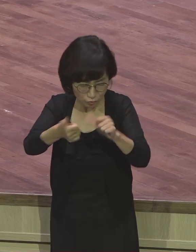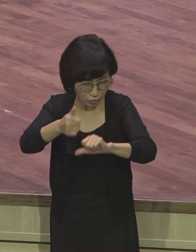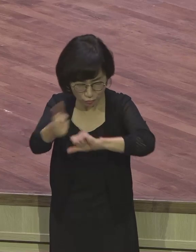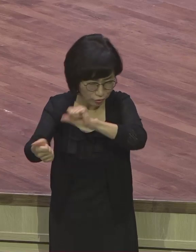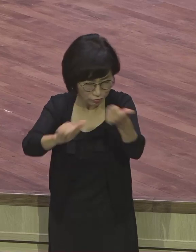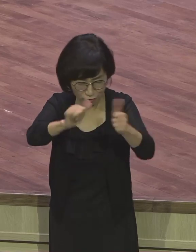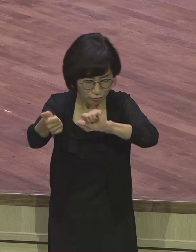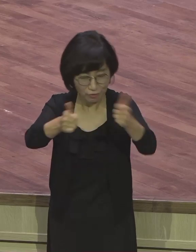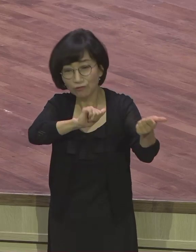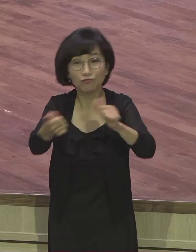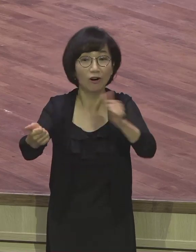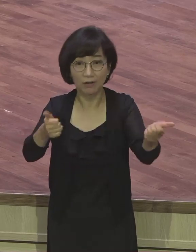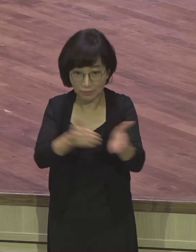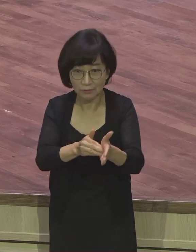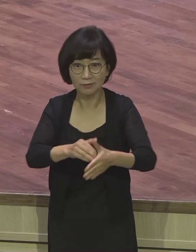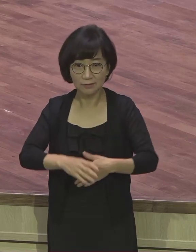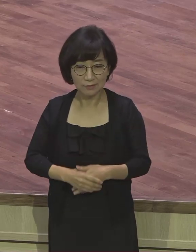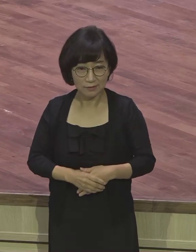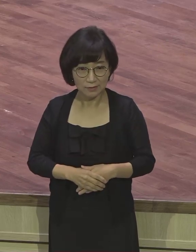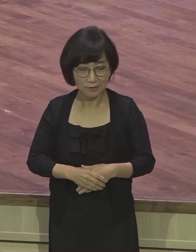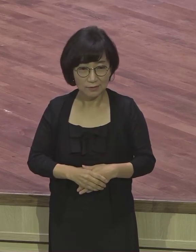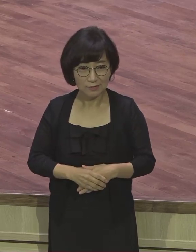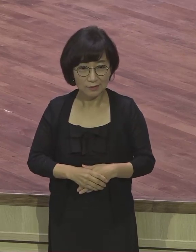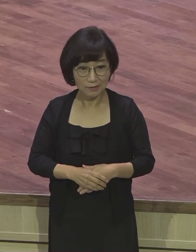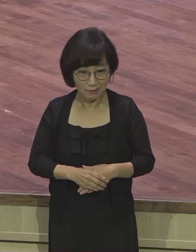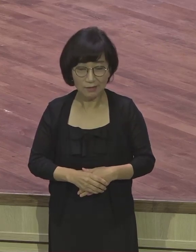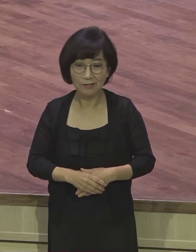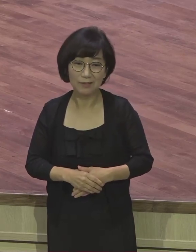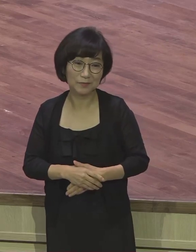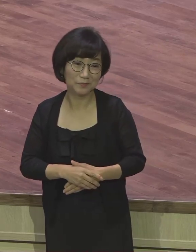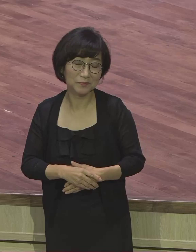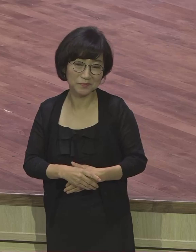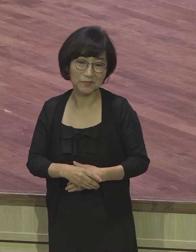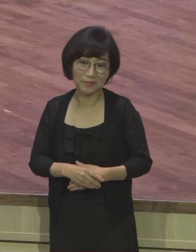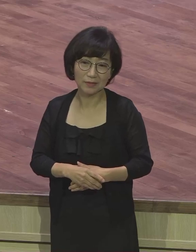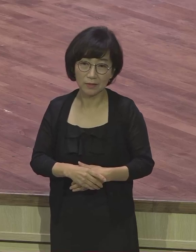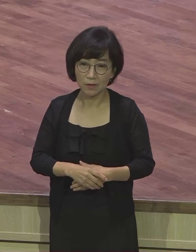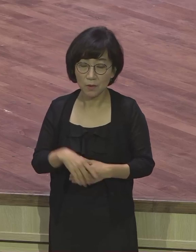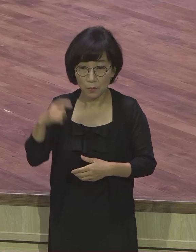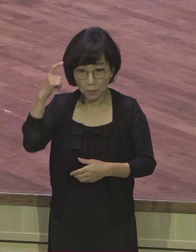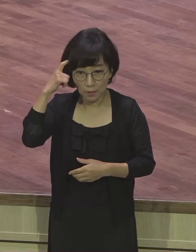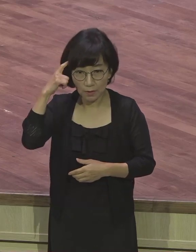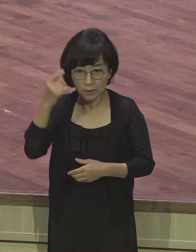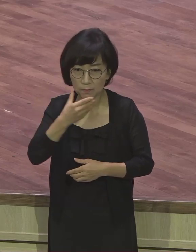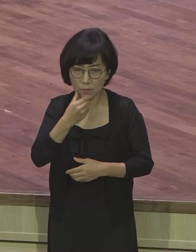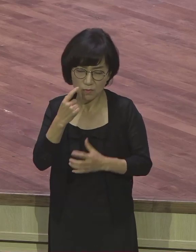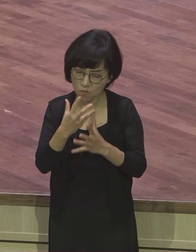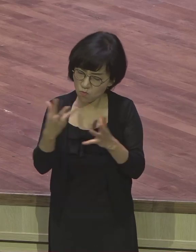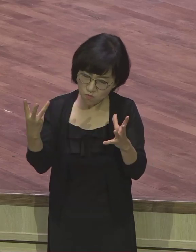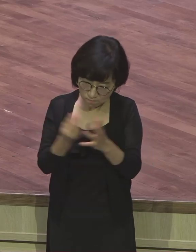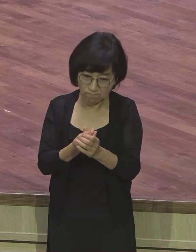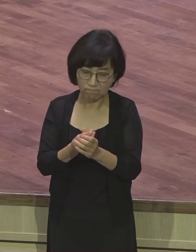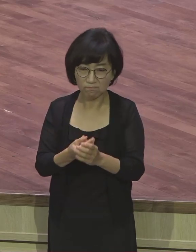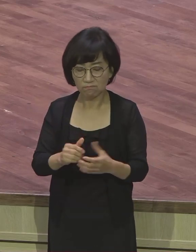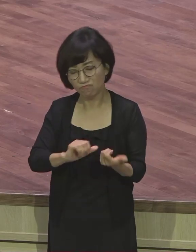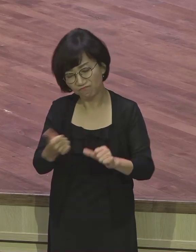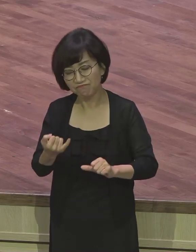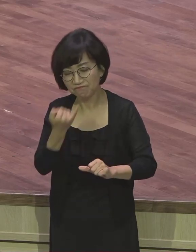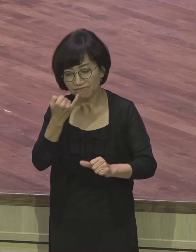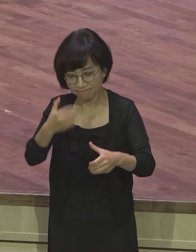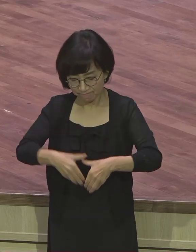당당하게 얼마나 사람들이 그렇게 무장되었습니까? 성도